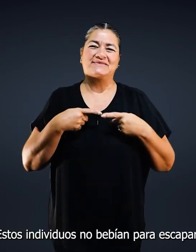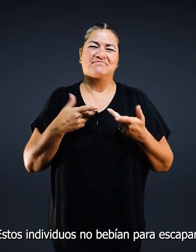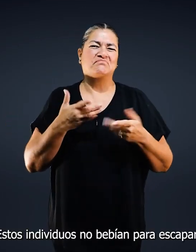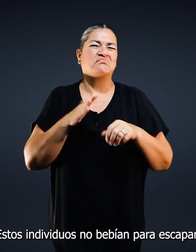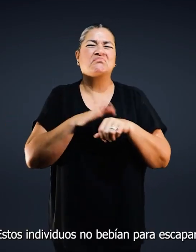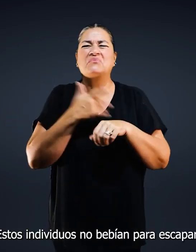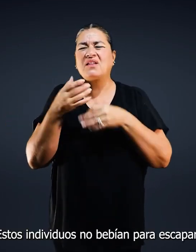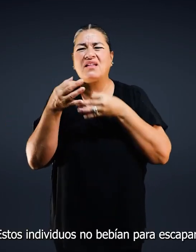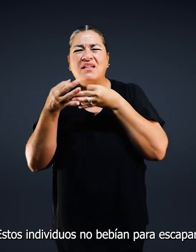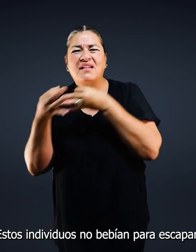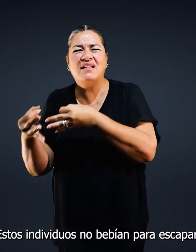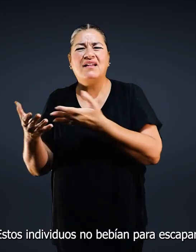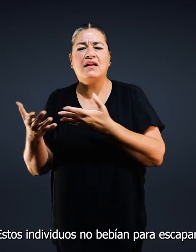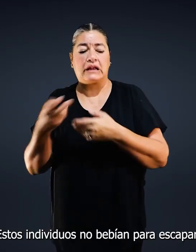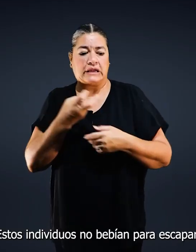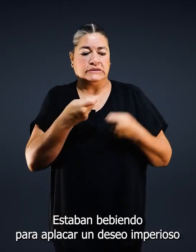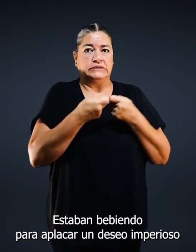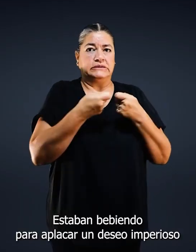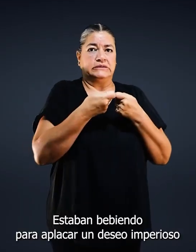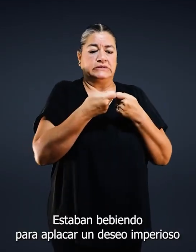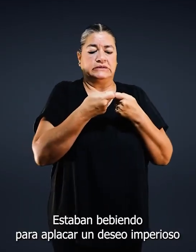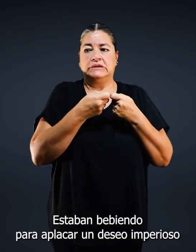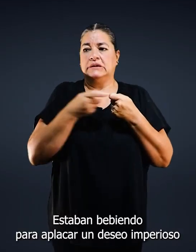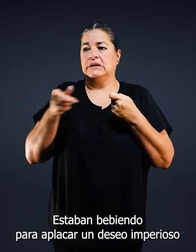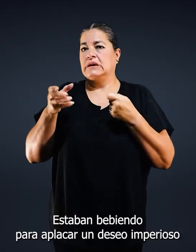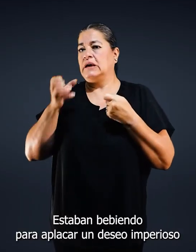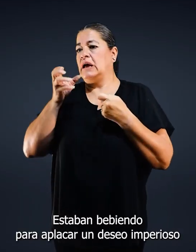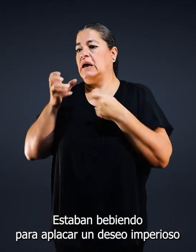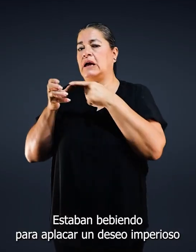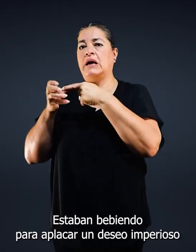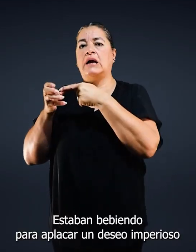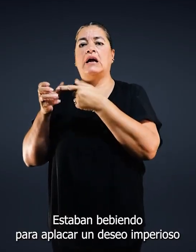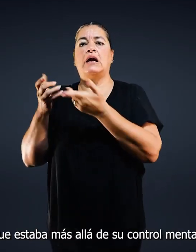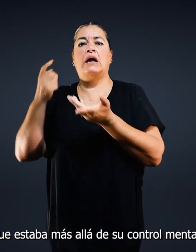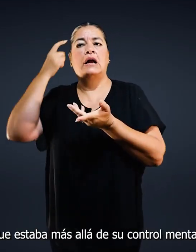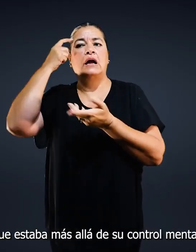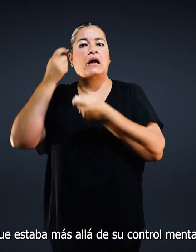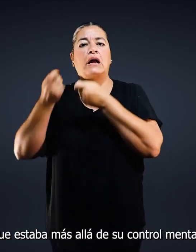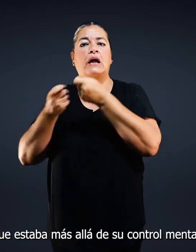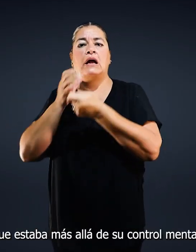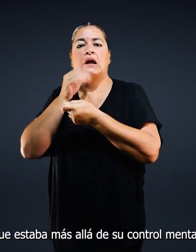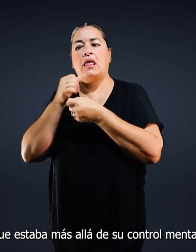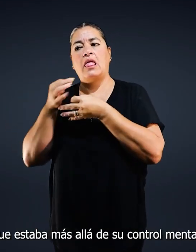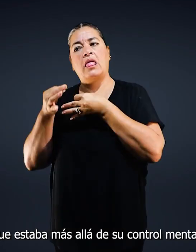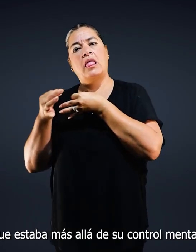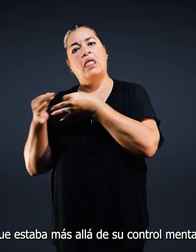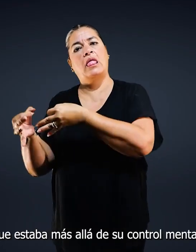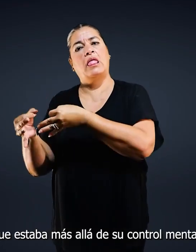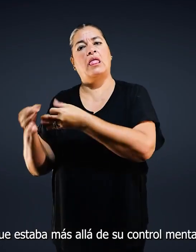Estos individuos no bebían para escapar. Estaban bebiendo para aplacar un deseo imperioso que estaba más allá de su control mental.